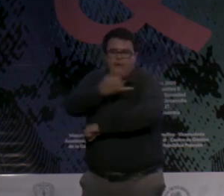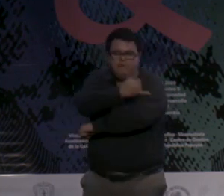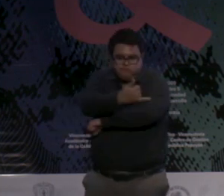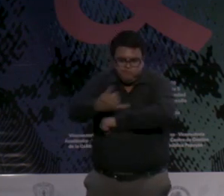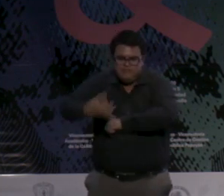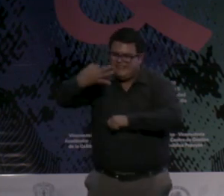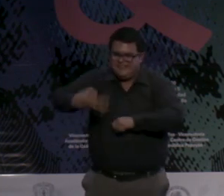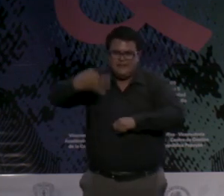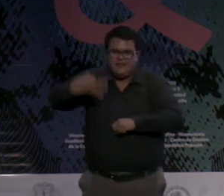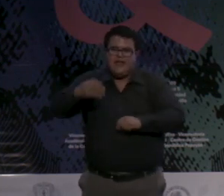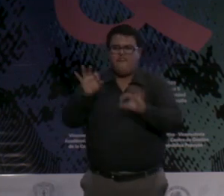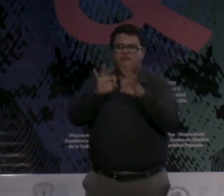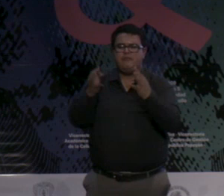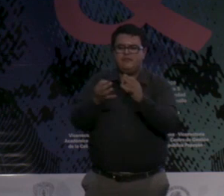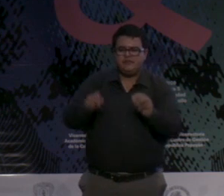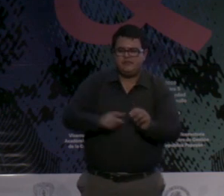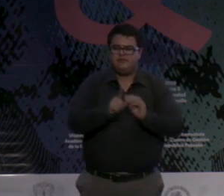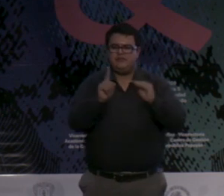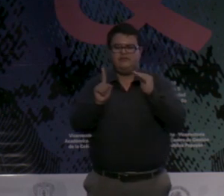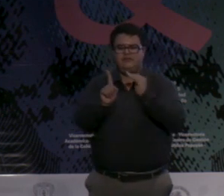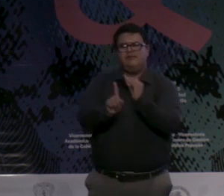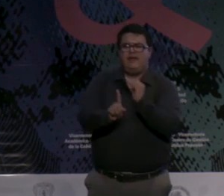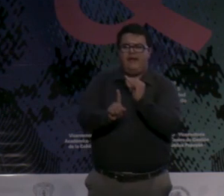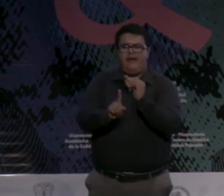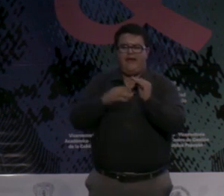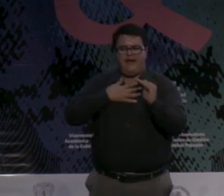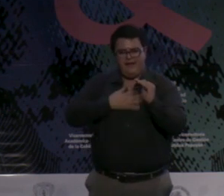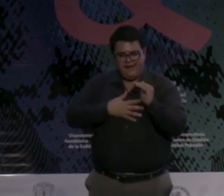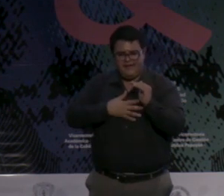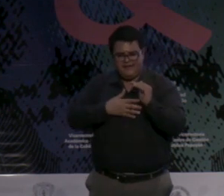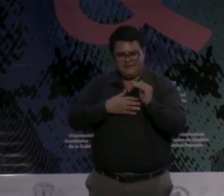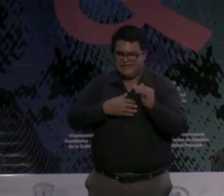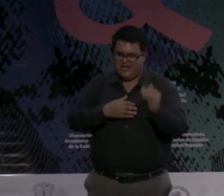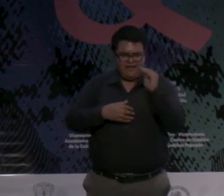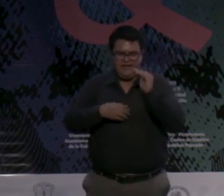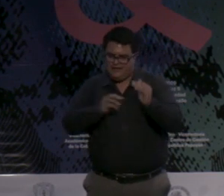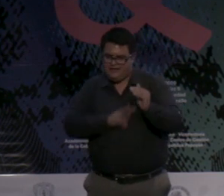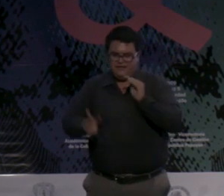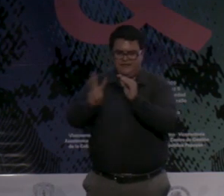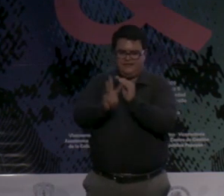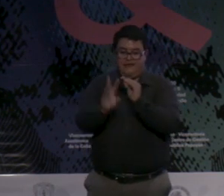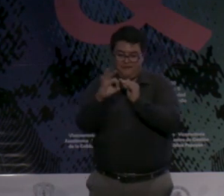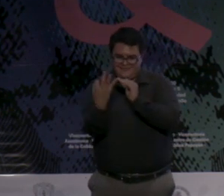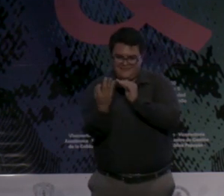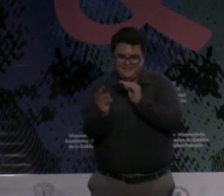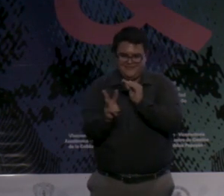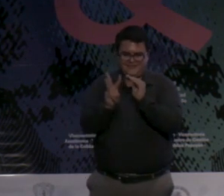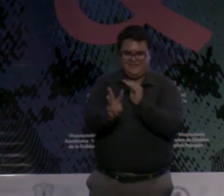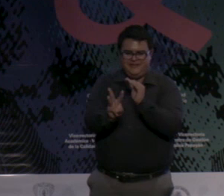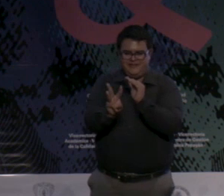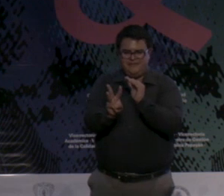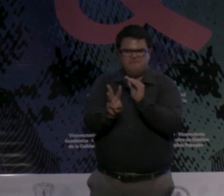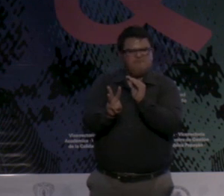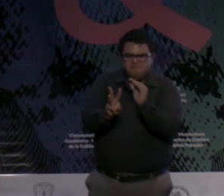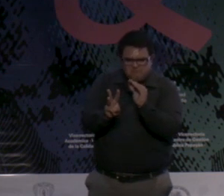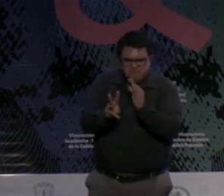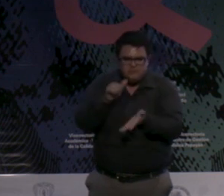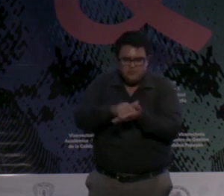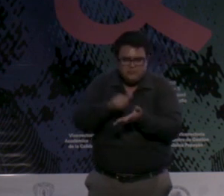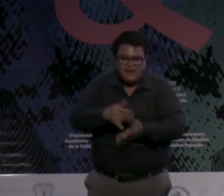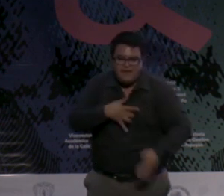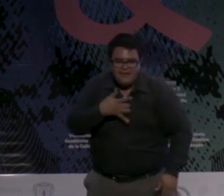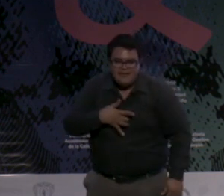que sueñan, la casa de sus sueños, y esa la hace él, que es arquitecto, por medio de maquetas. En su investigación se reúnen las 3 partes, pero hay una